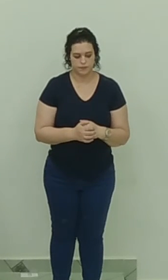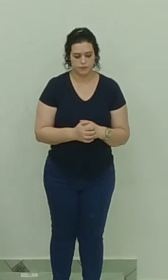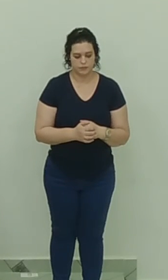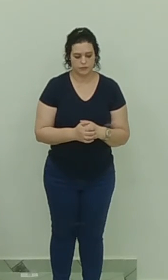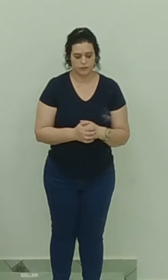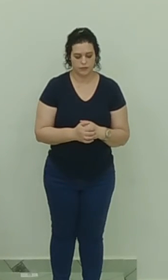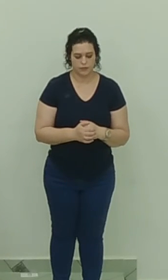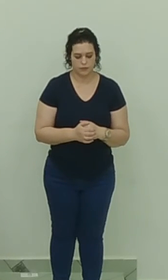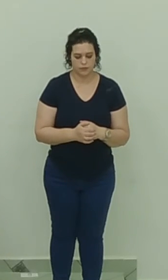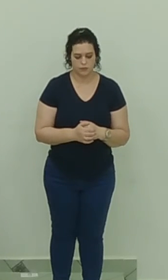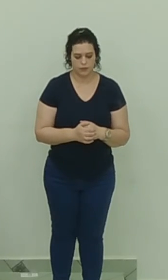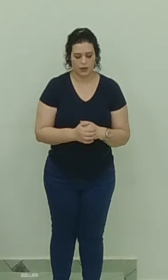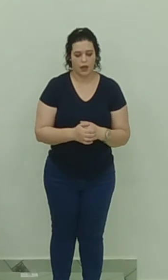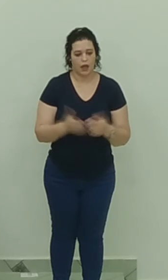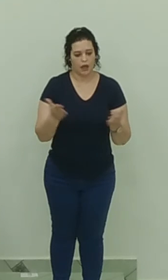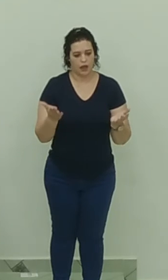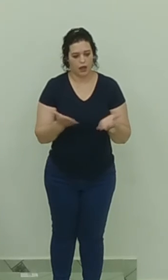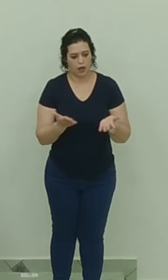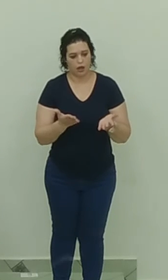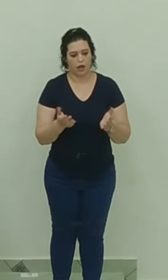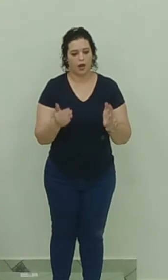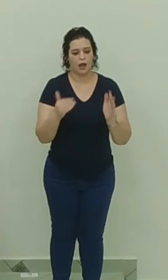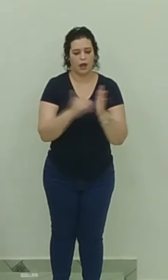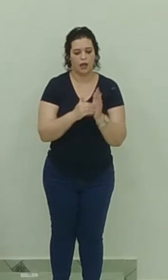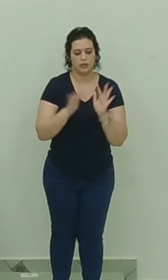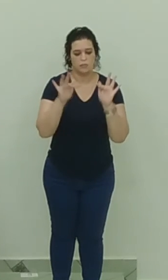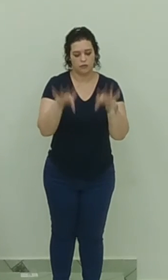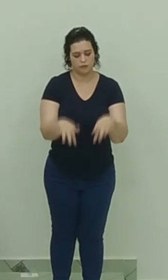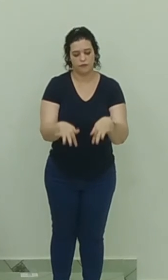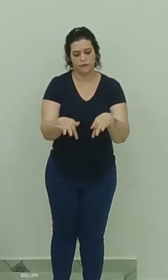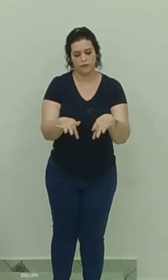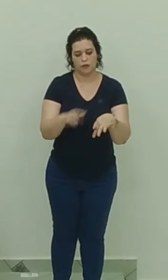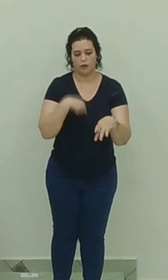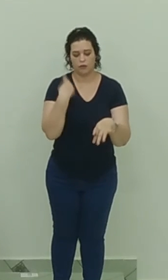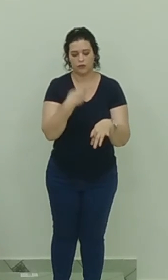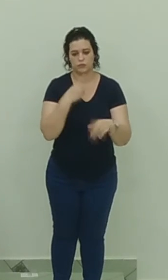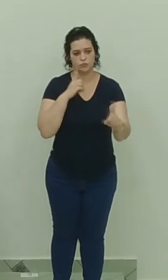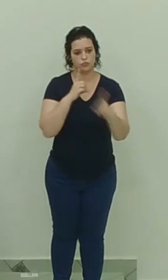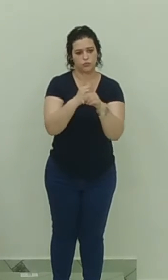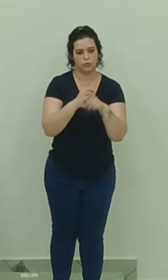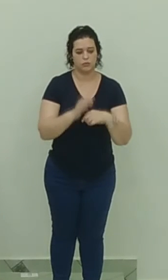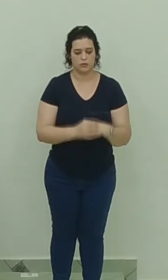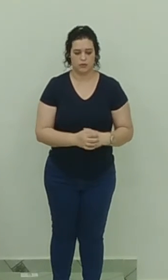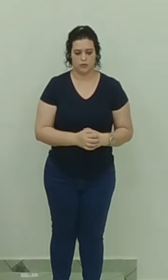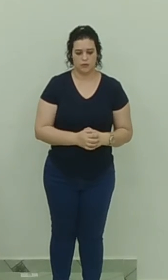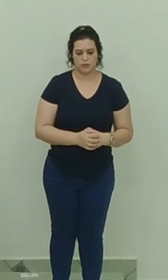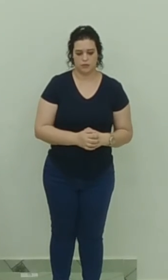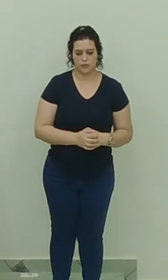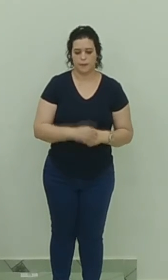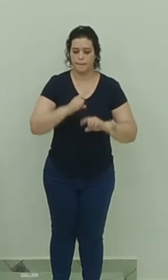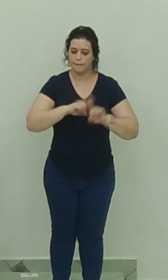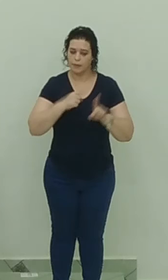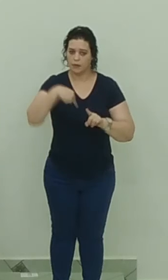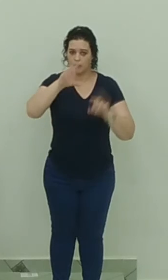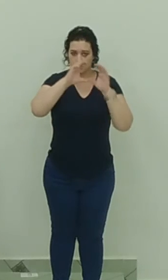da videira, até aquele dia em que o hei de beber novo convosco no reino de meu Pai.